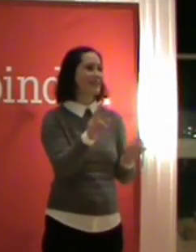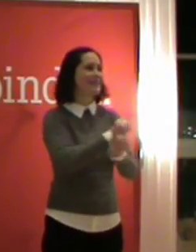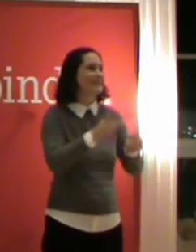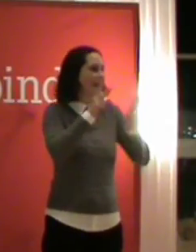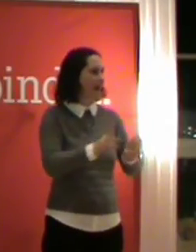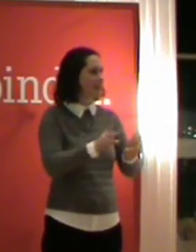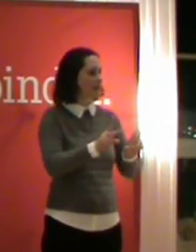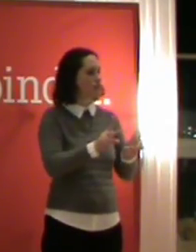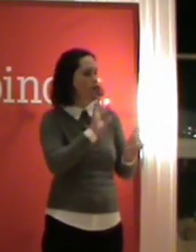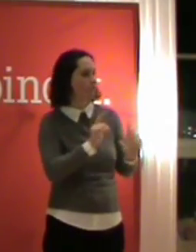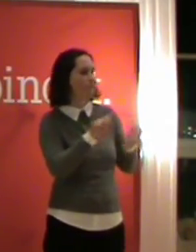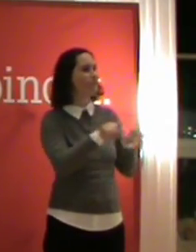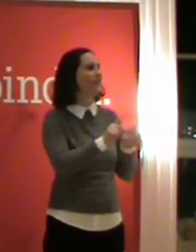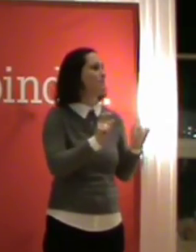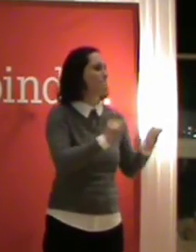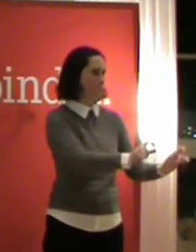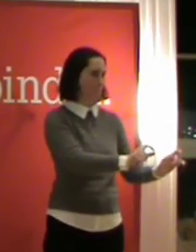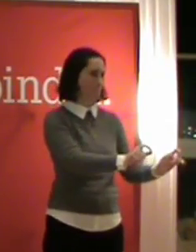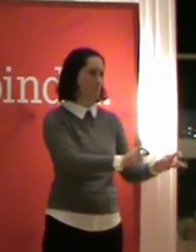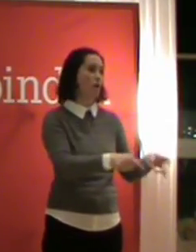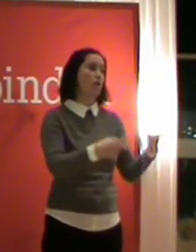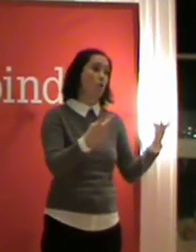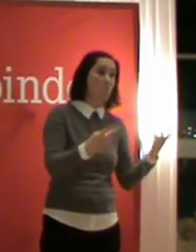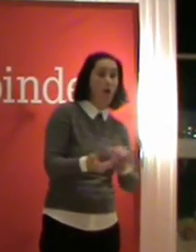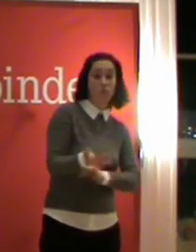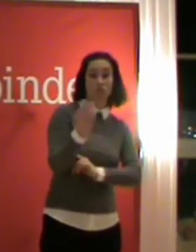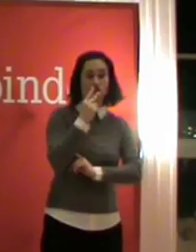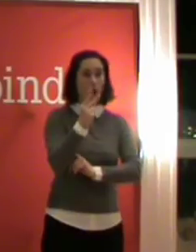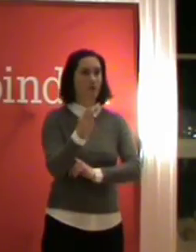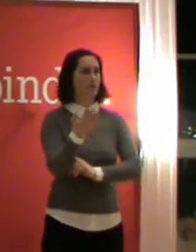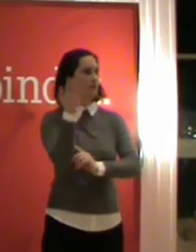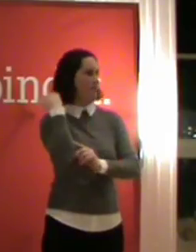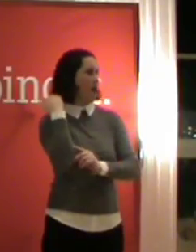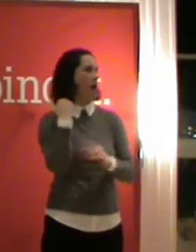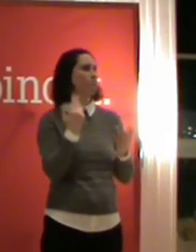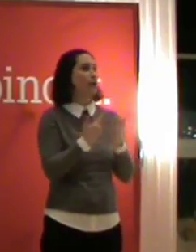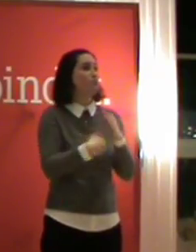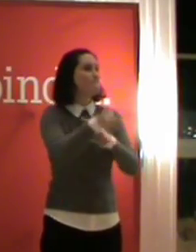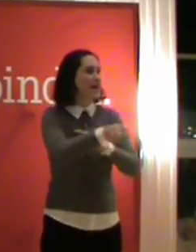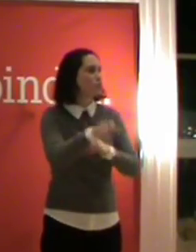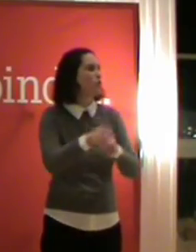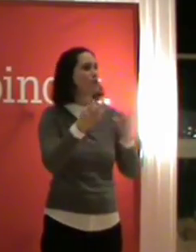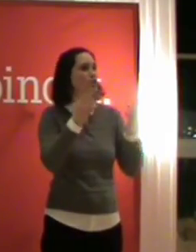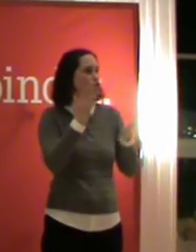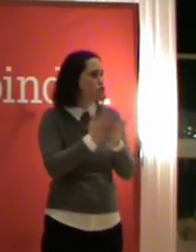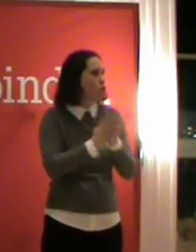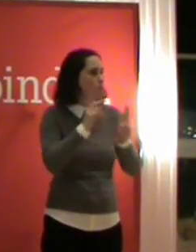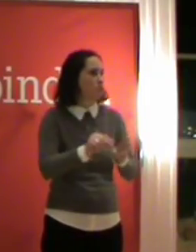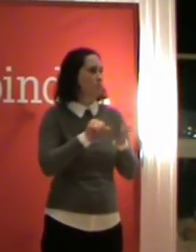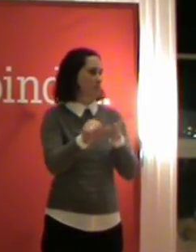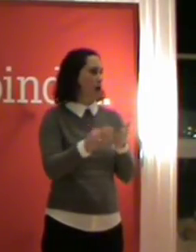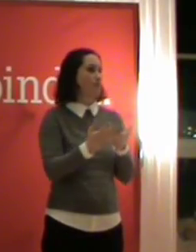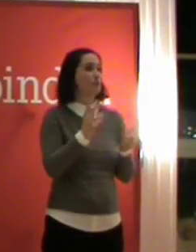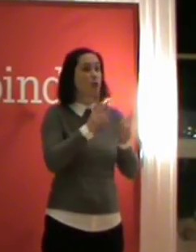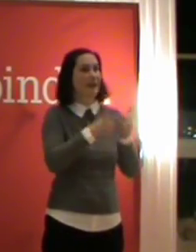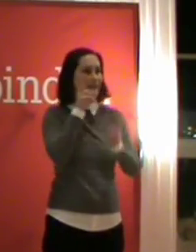Ungerechtigkeiten vermeiden, aber eben auch die Frage, wie können wir diejenigen, die in ihrem konkreten Fall vor Gericht ziehen, wie